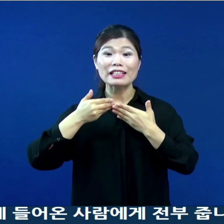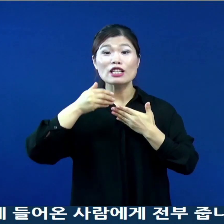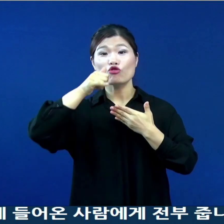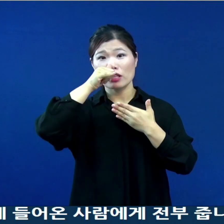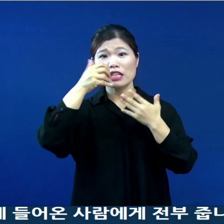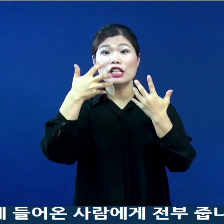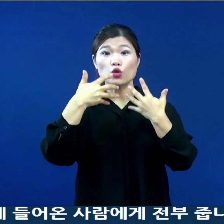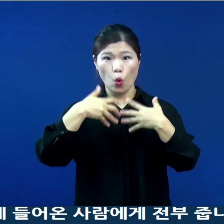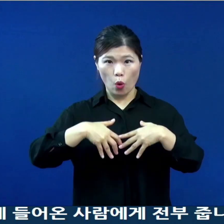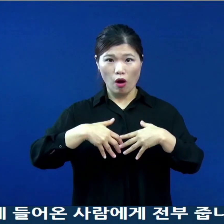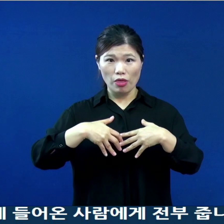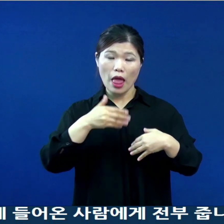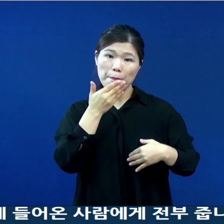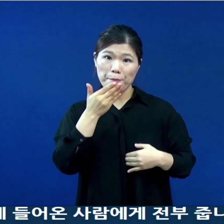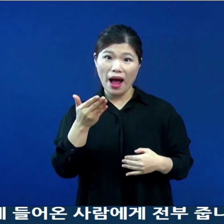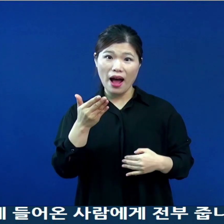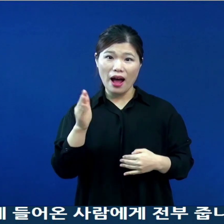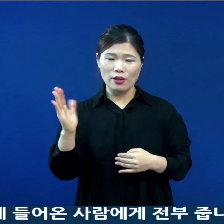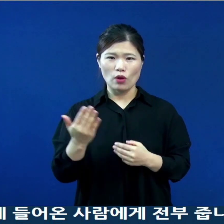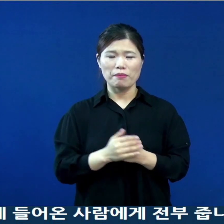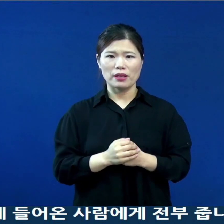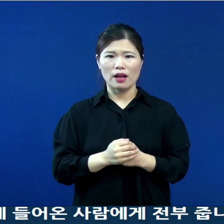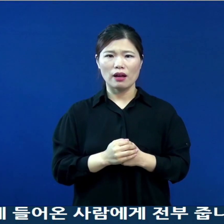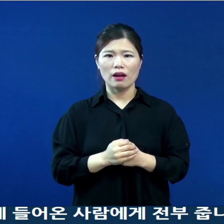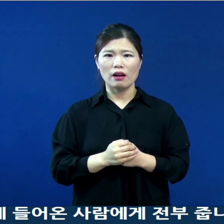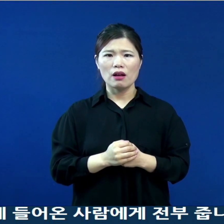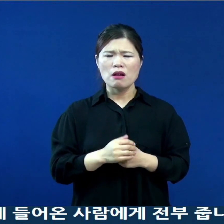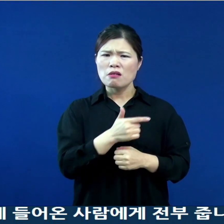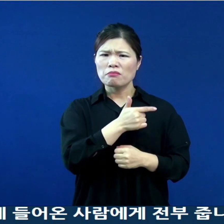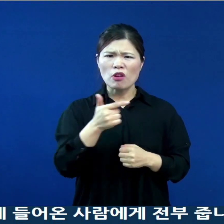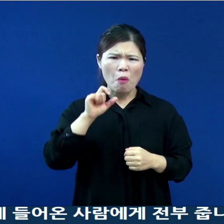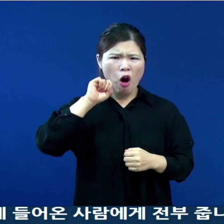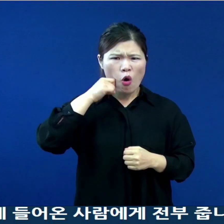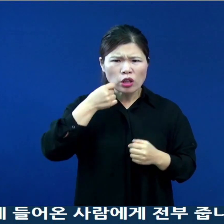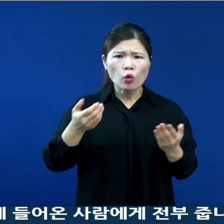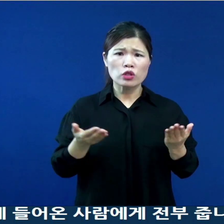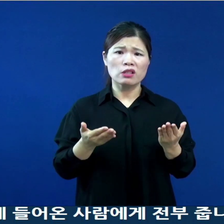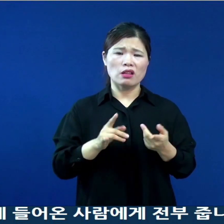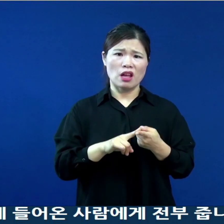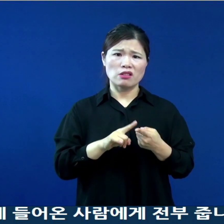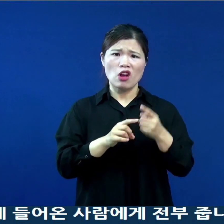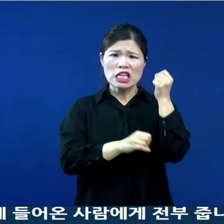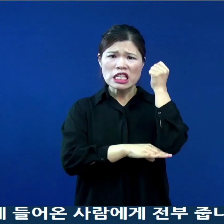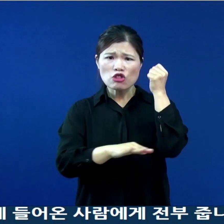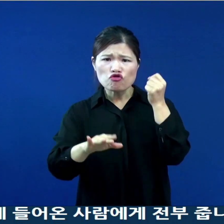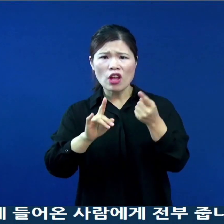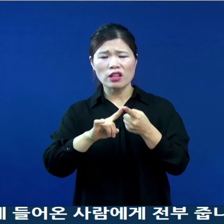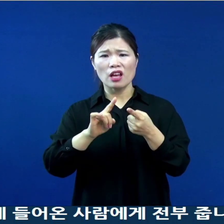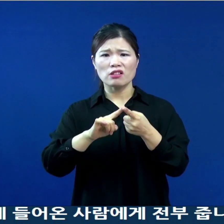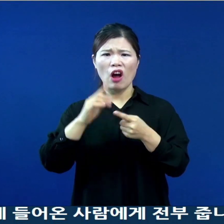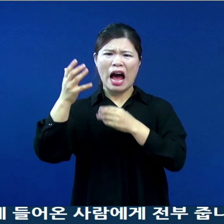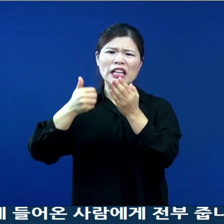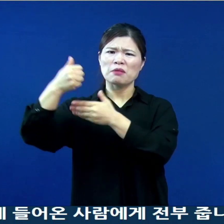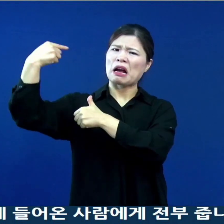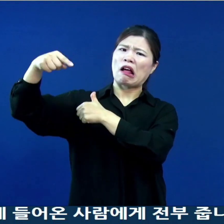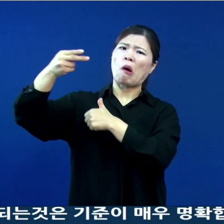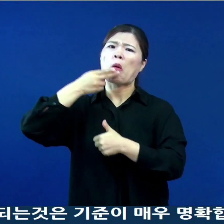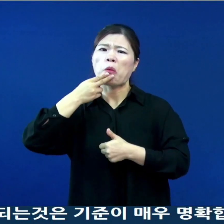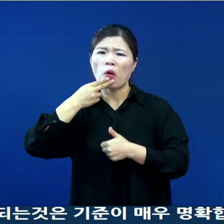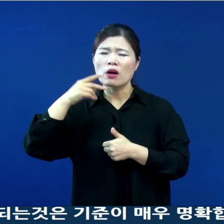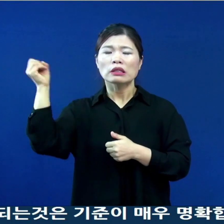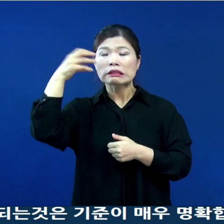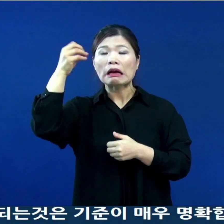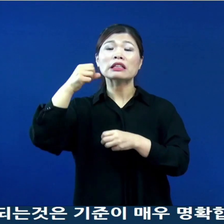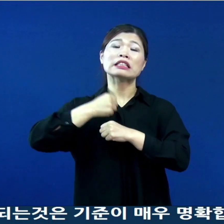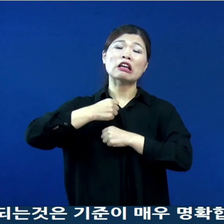조건 가질 수 있다는 겁니다. 매우 어려운 일을, 그리고 그 기준을 우리에게 알려주시도 않고 지키라고